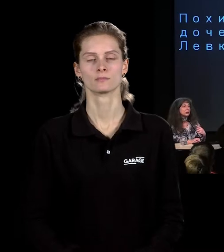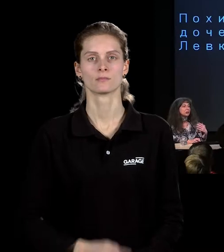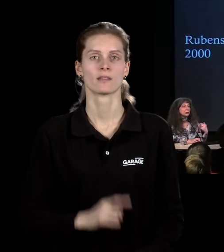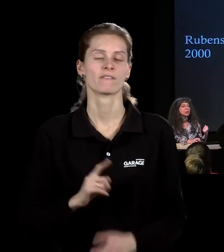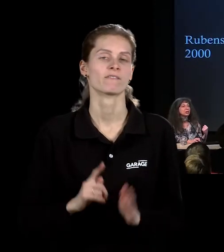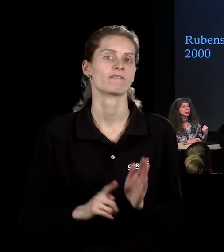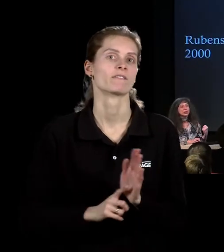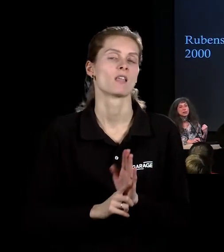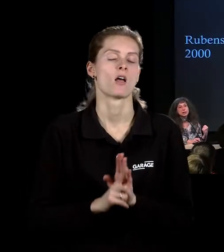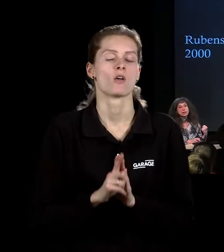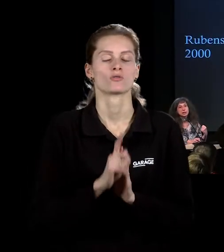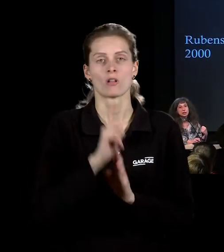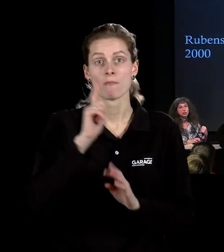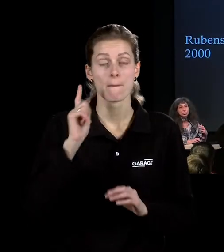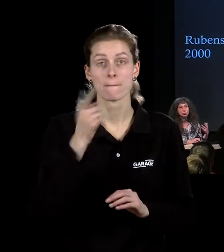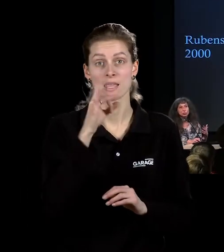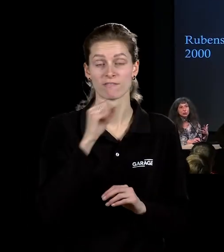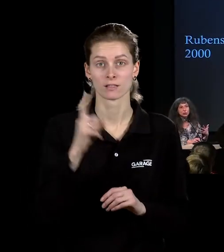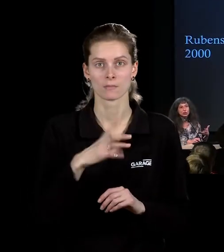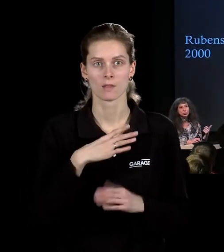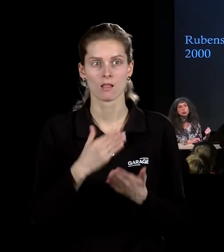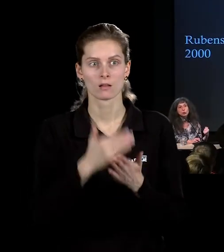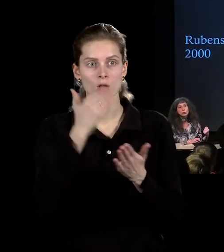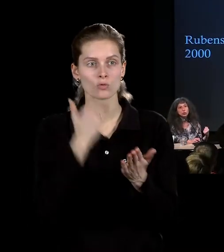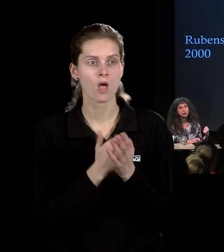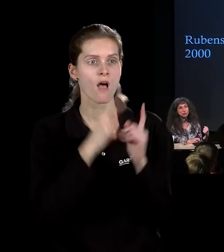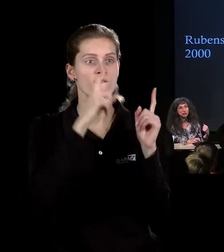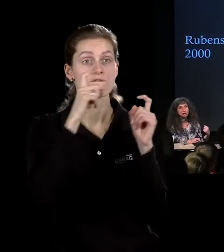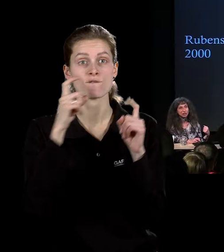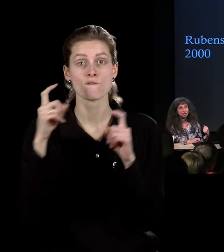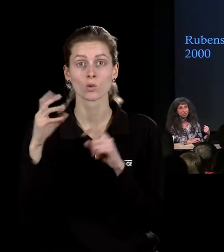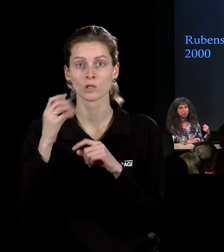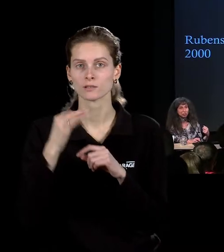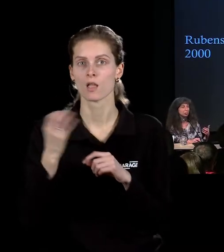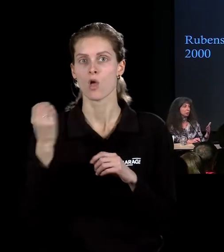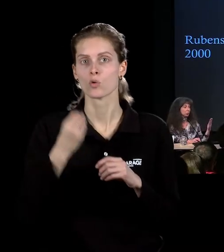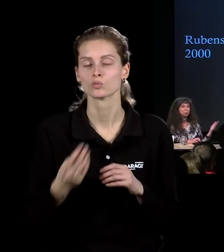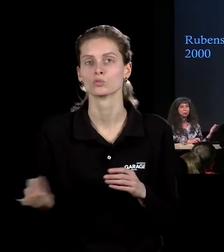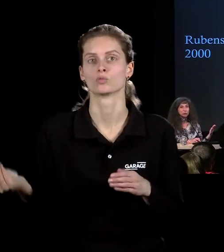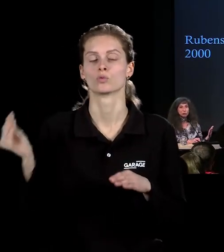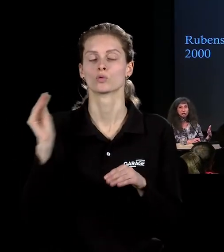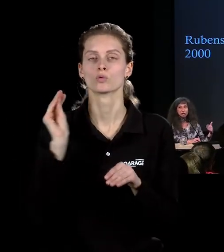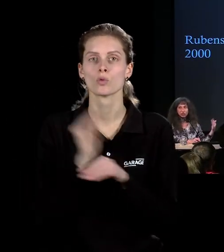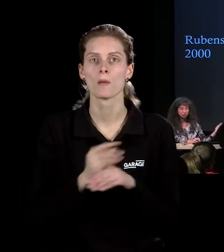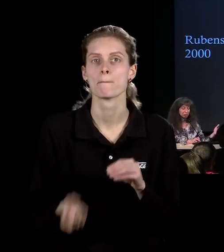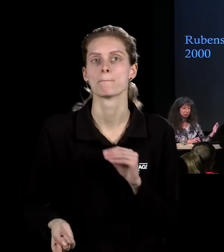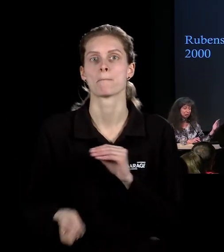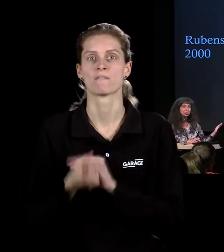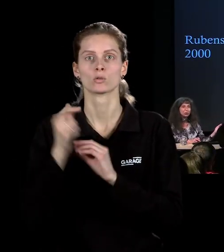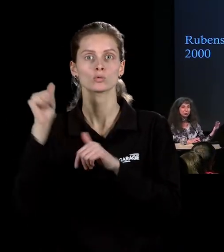первый раз результатом этой акции стала не только фотосессия, но и скульптура, где возникает вот, скульптура, которая